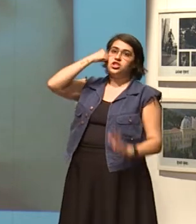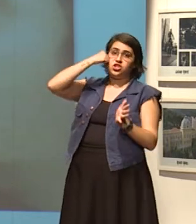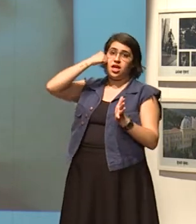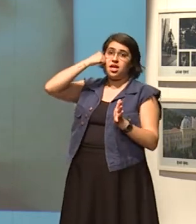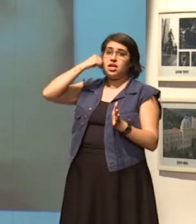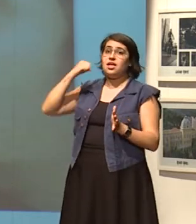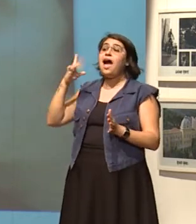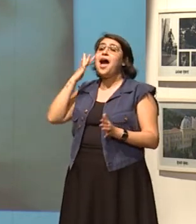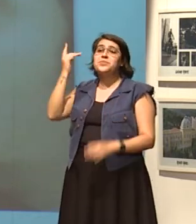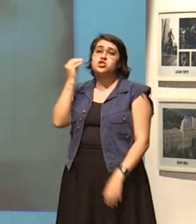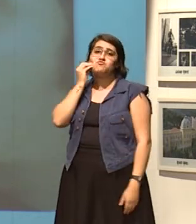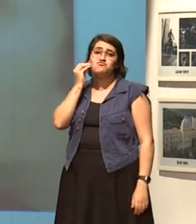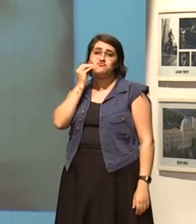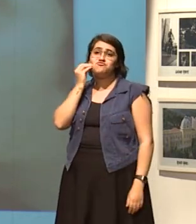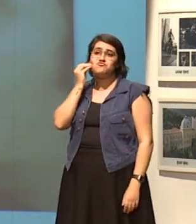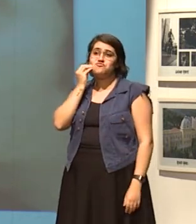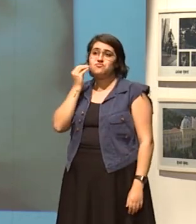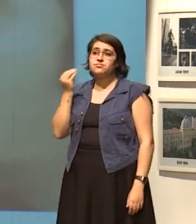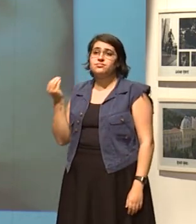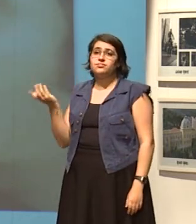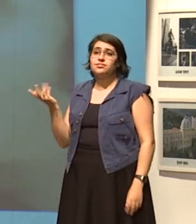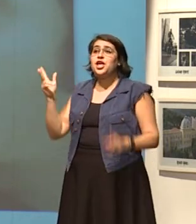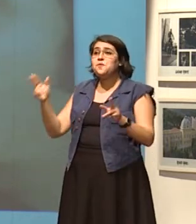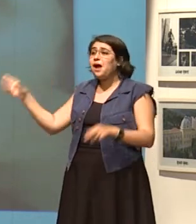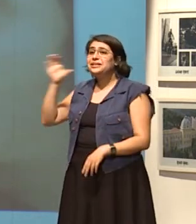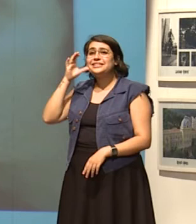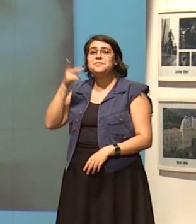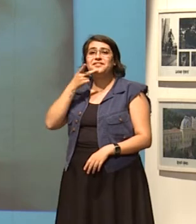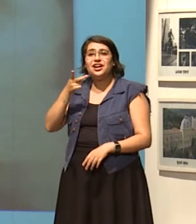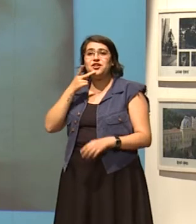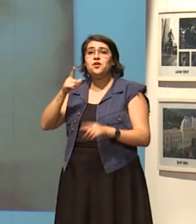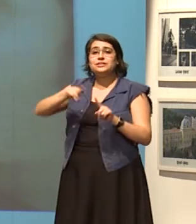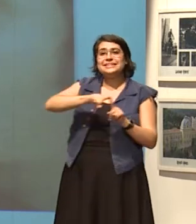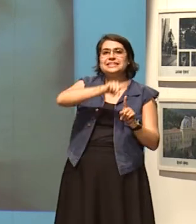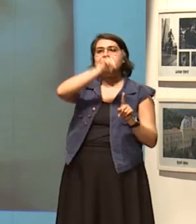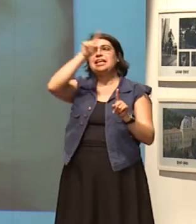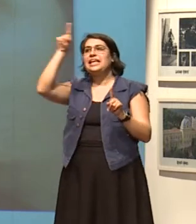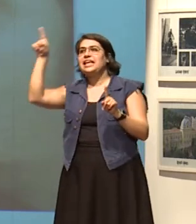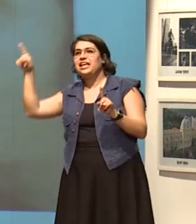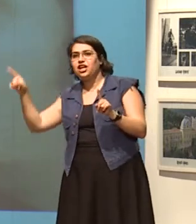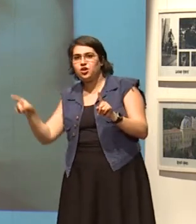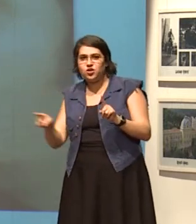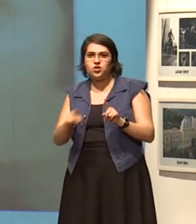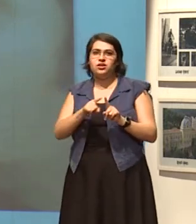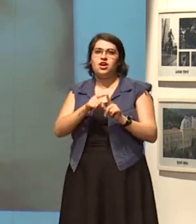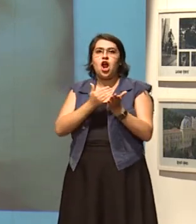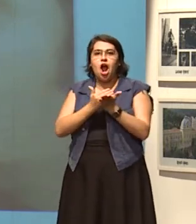perceber que essa mulher foi agredida e, no dia seguinte, o companheiro está acariciando,